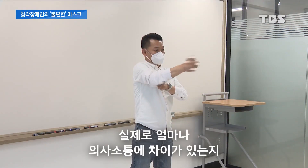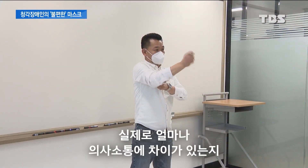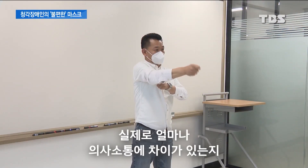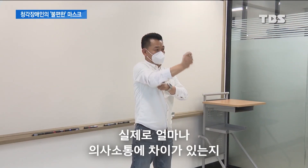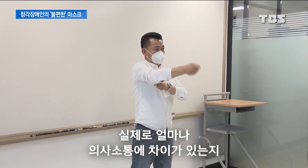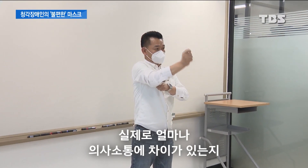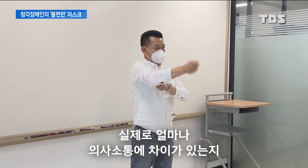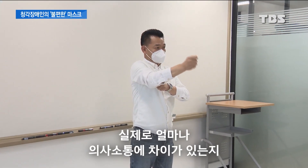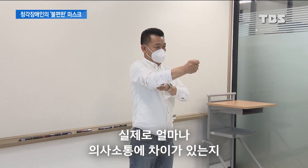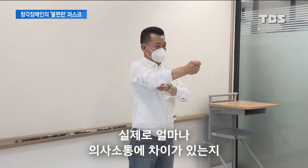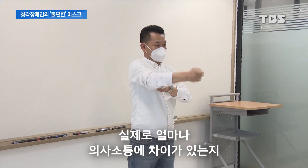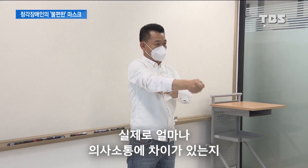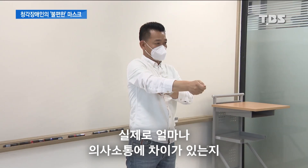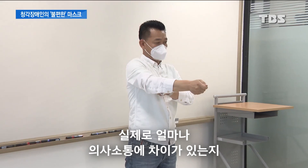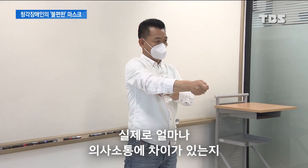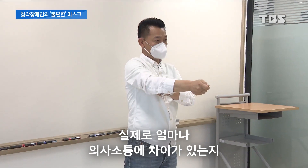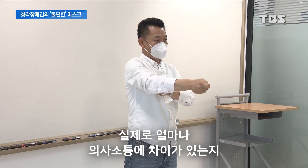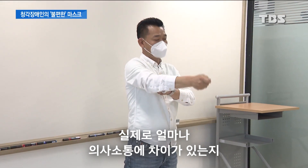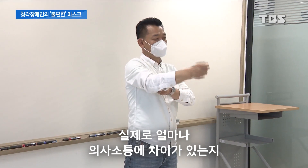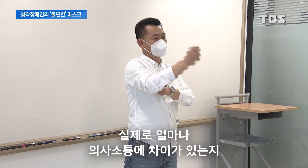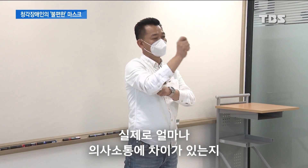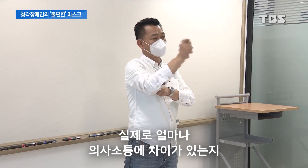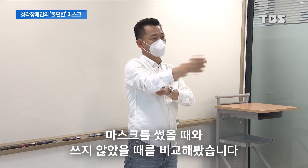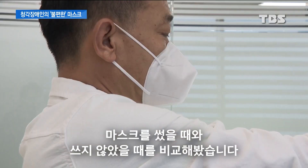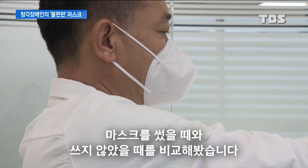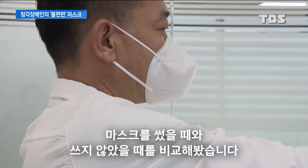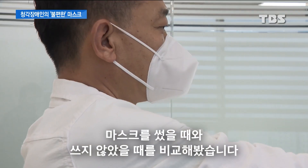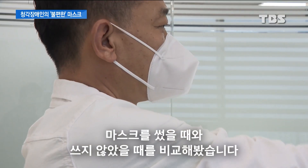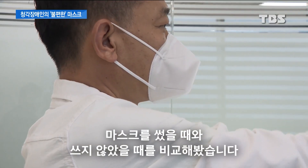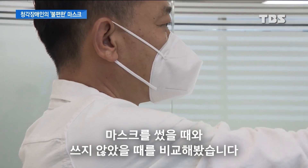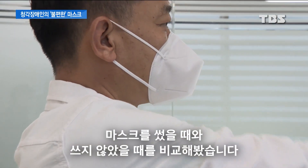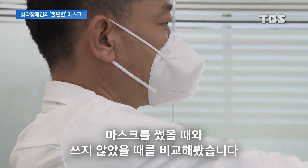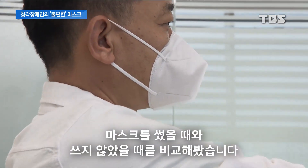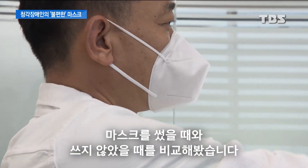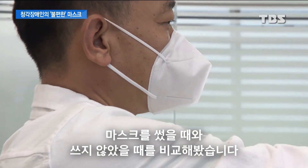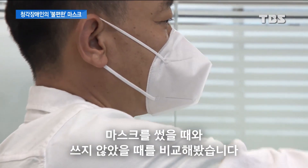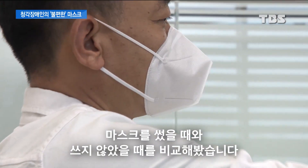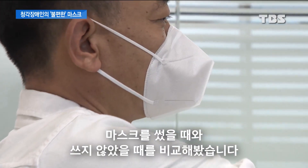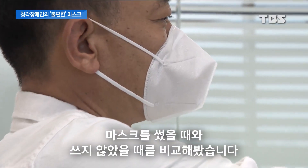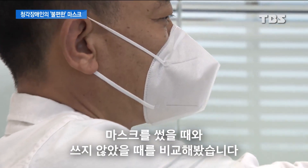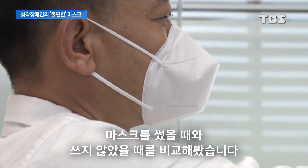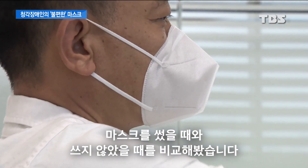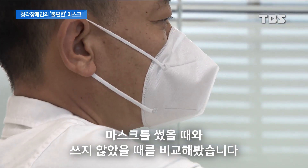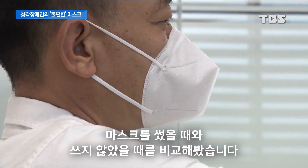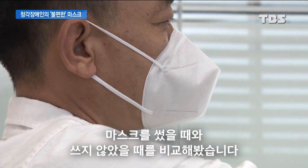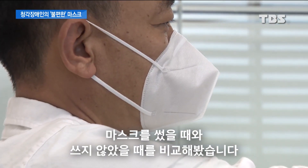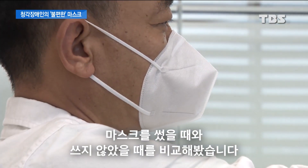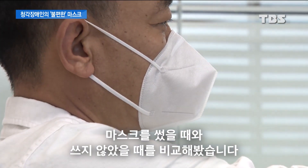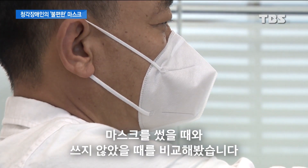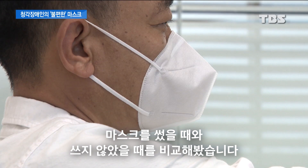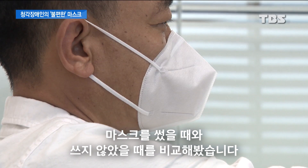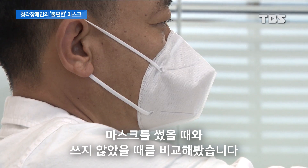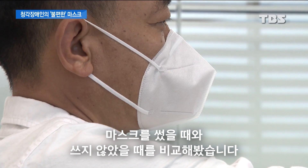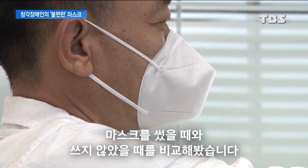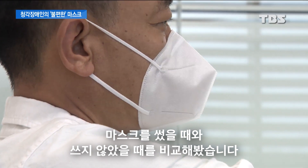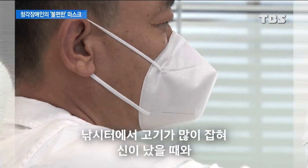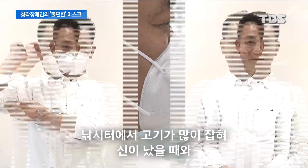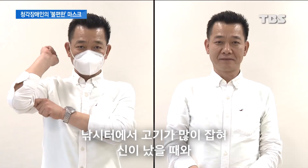실제로 얼마나 의사소통의 차이가 있는지 마스크를 썼을 때와 쓰지 않았을 때를 비교해봤습니다.